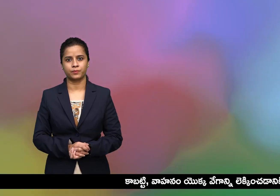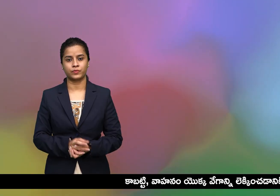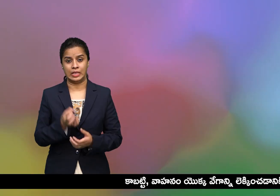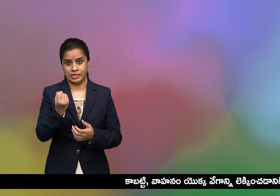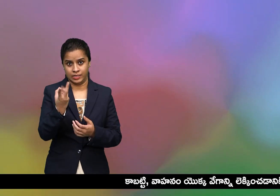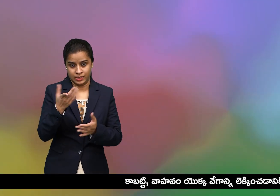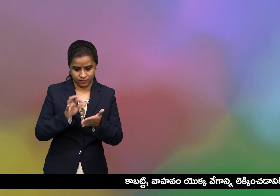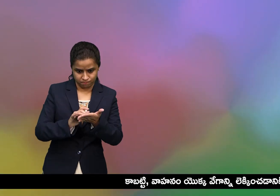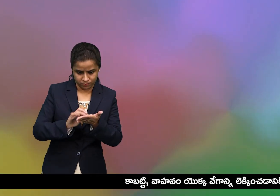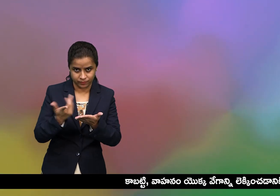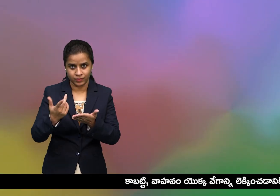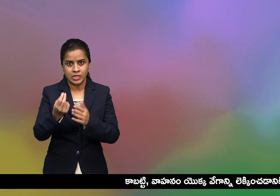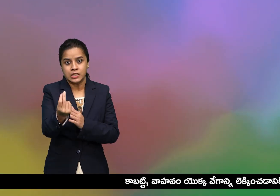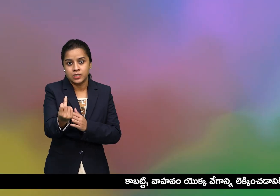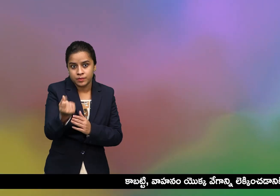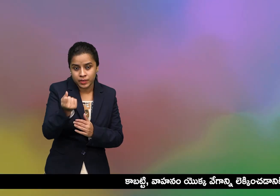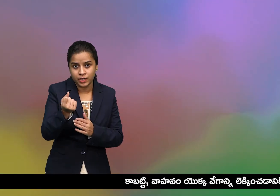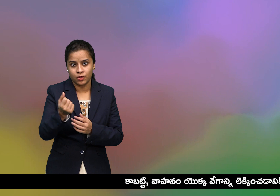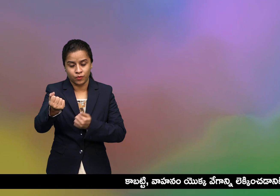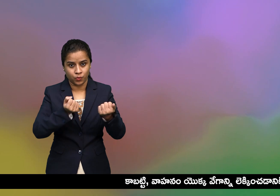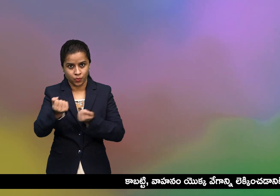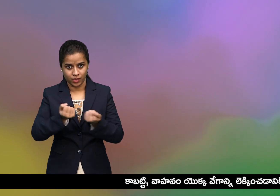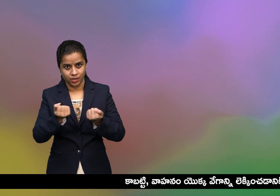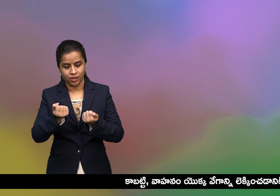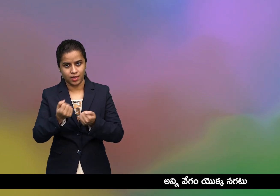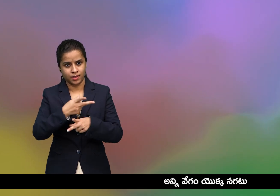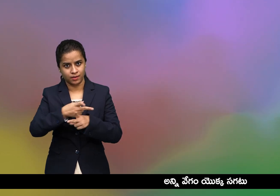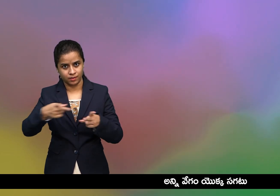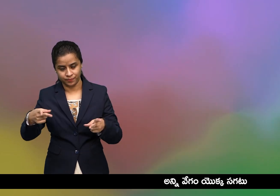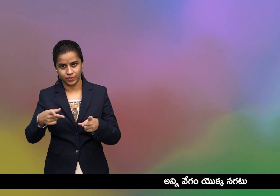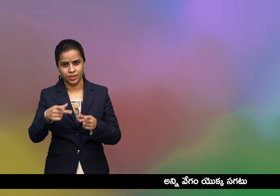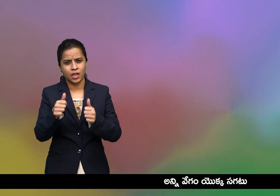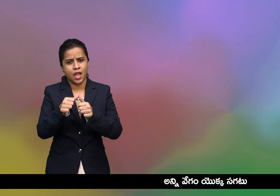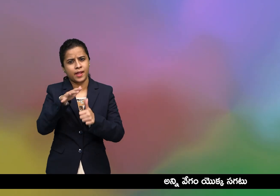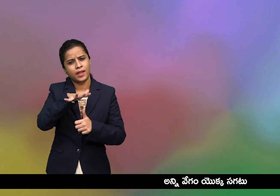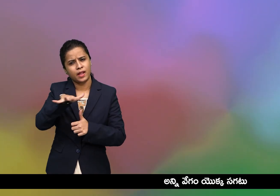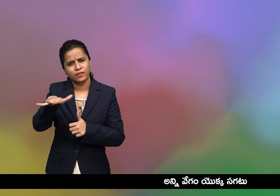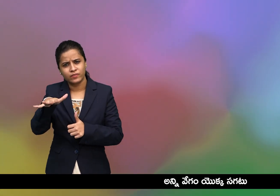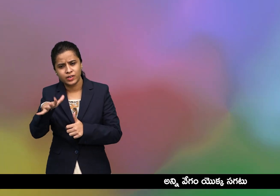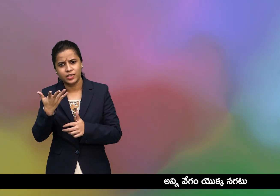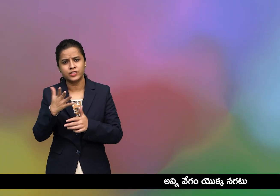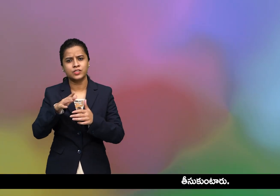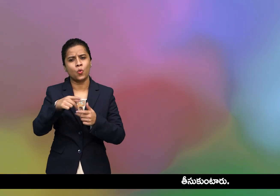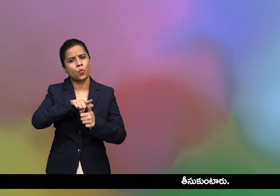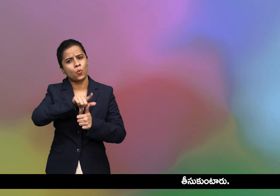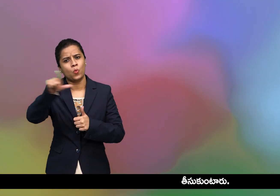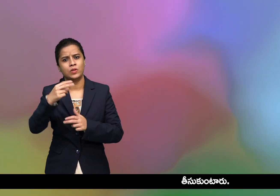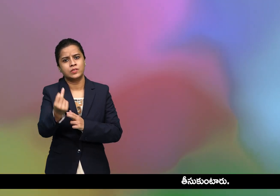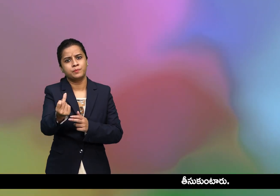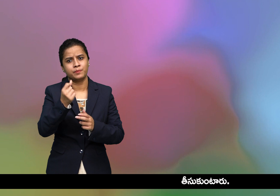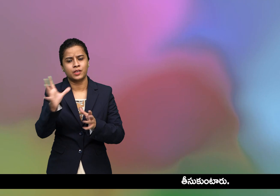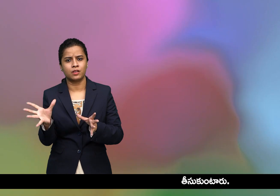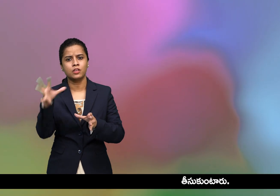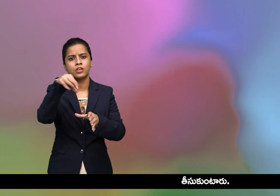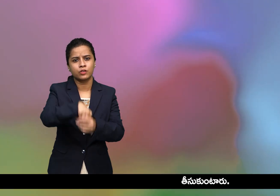కాబట్టి వాహనం యొక్క వేగాన్ని లెక్కించడానికి అన్ని వేగం యొక్క సగటు